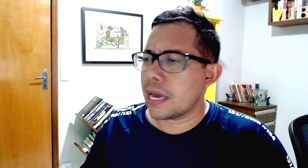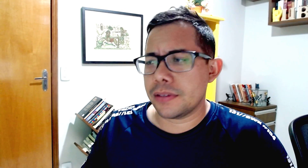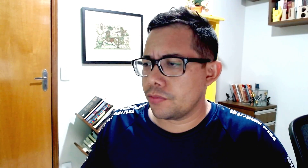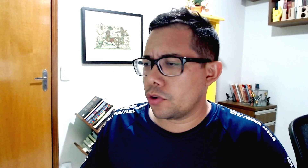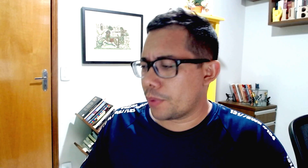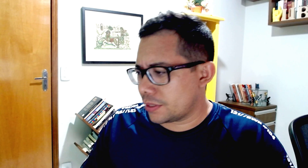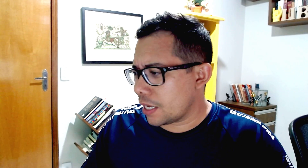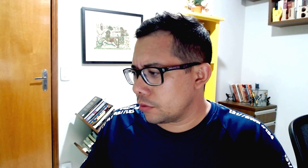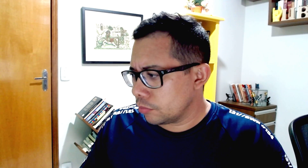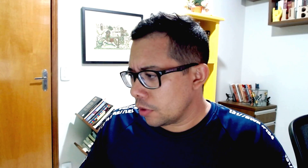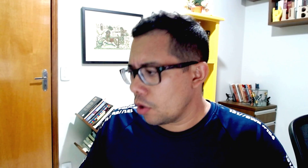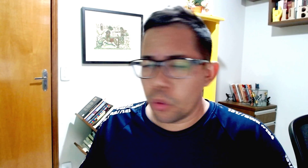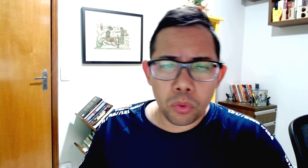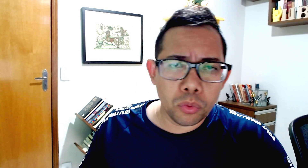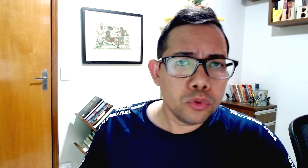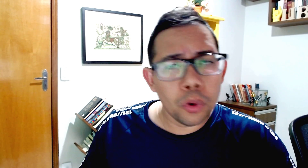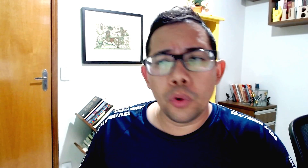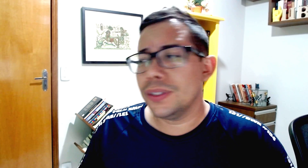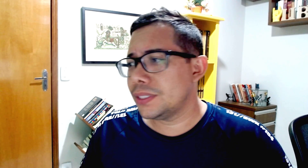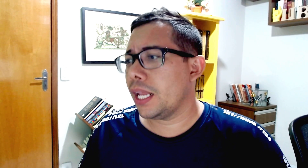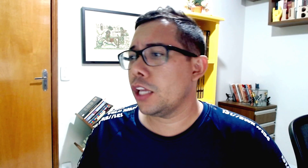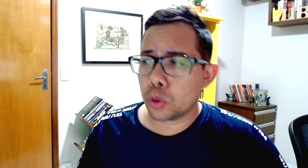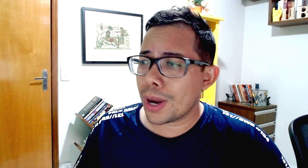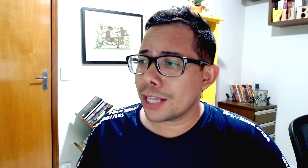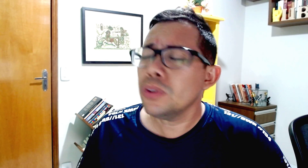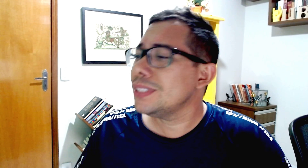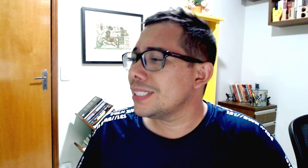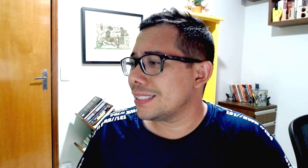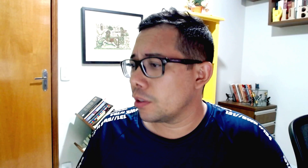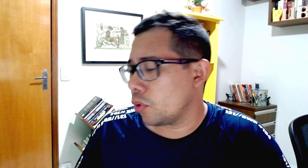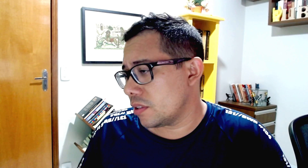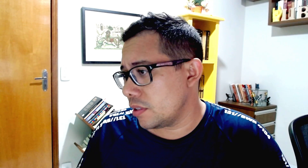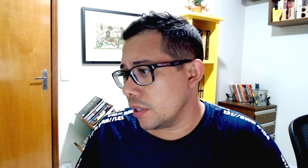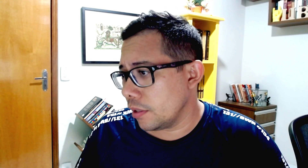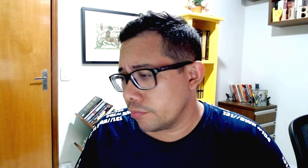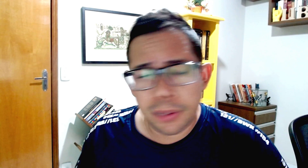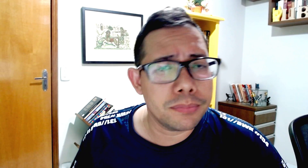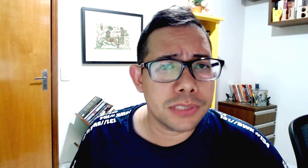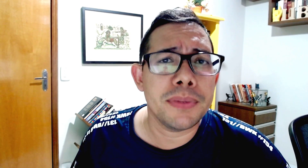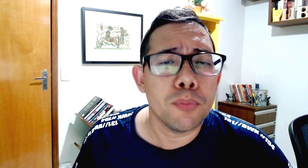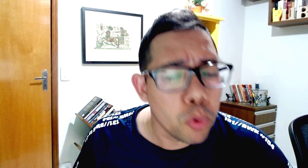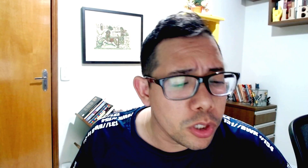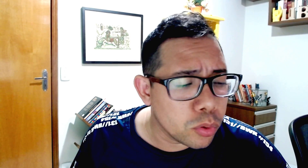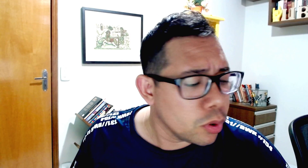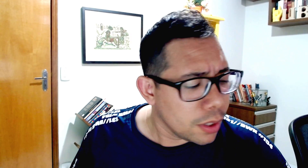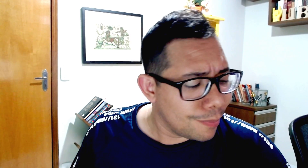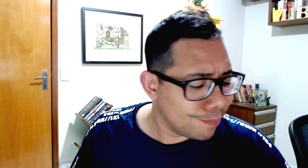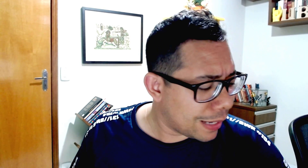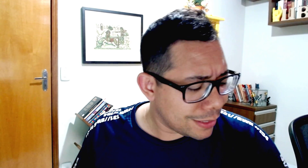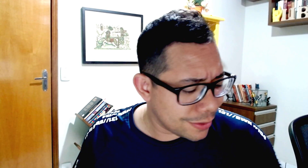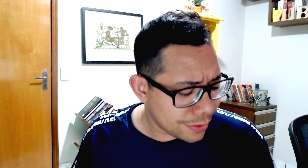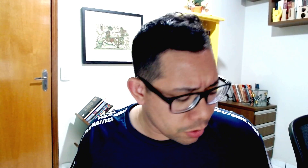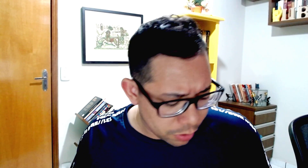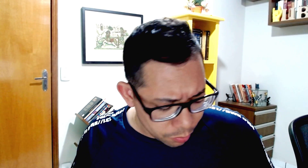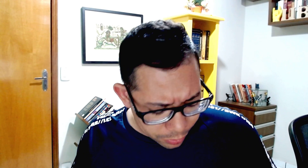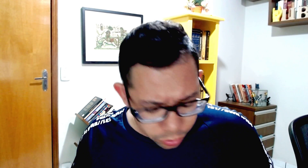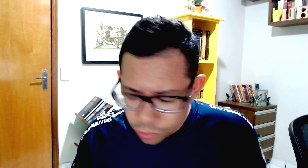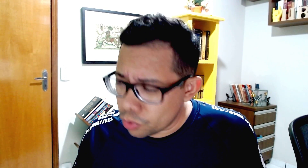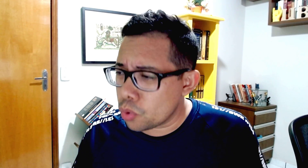aí que foram passar? Um, dois, três, quatro, quantos sinais você conhecia aí? Sabia muito, mas dizia, eu tenho algumas coisas que eu não